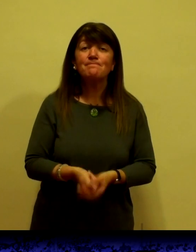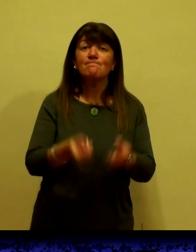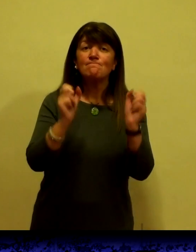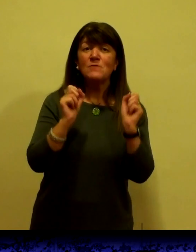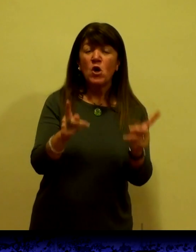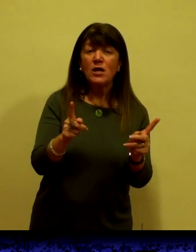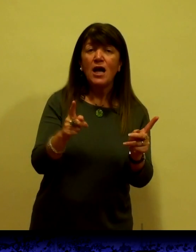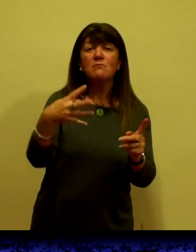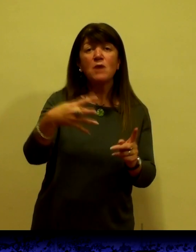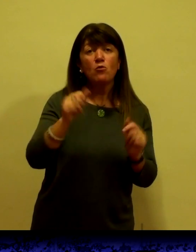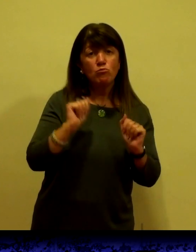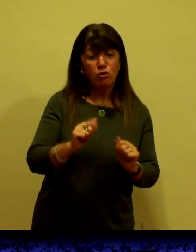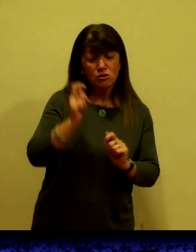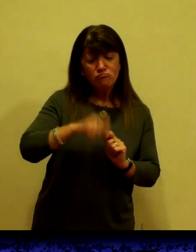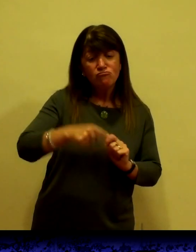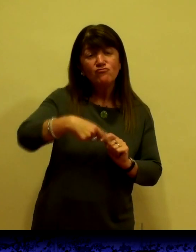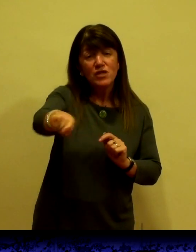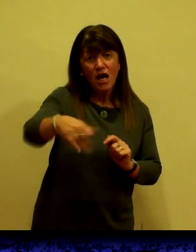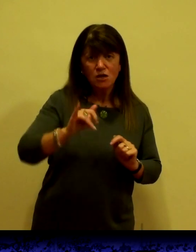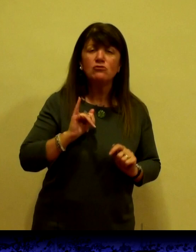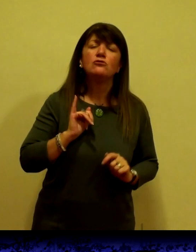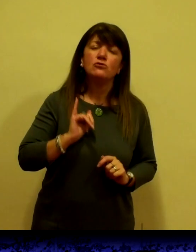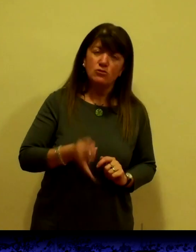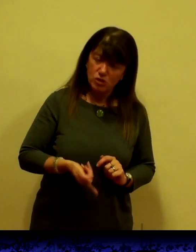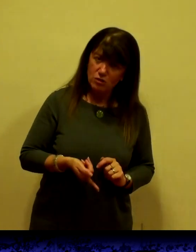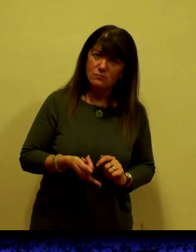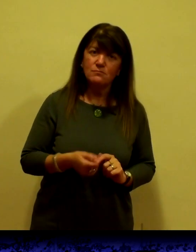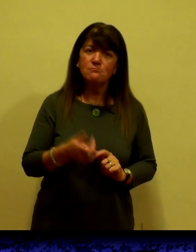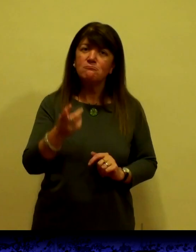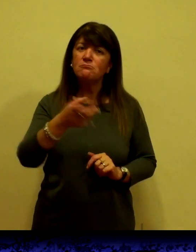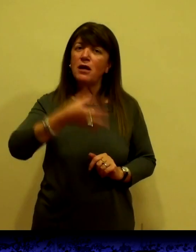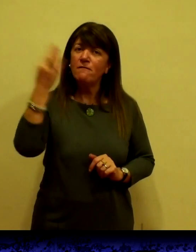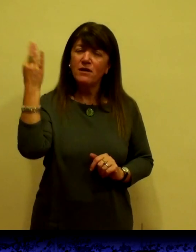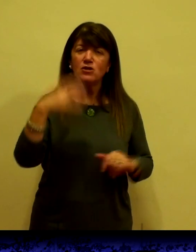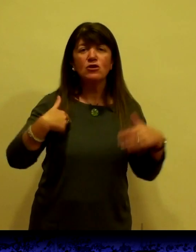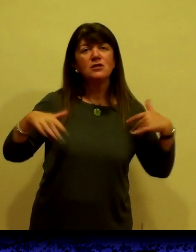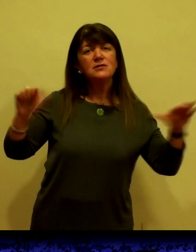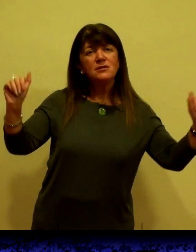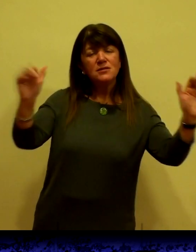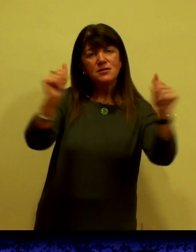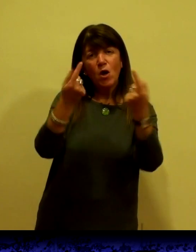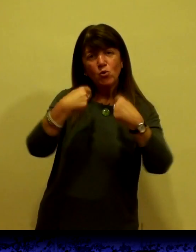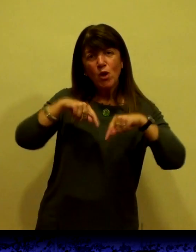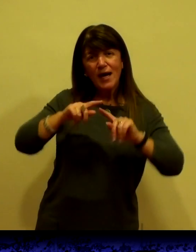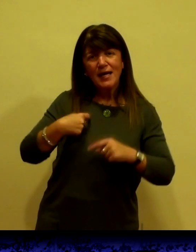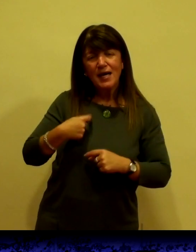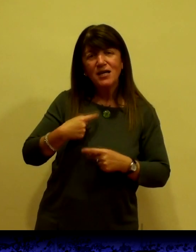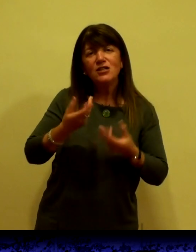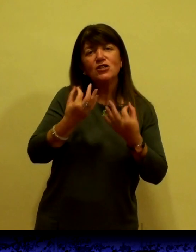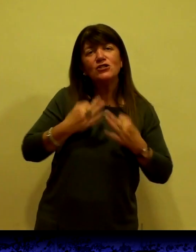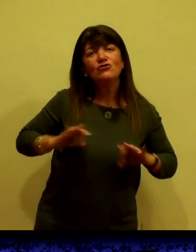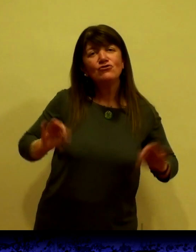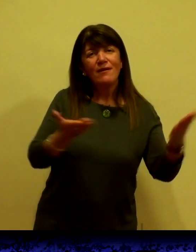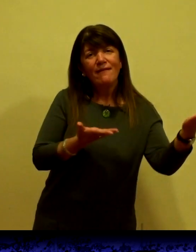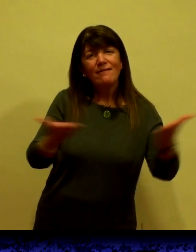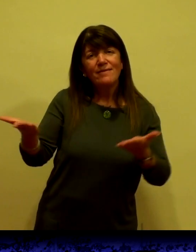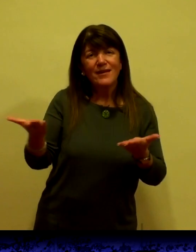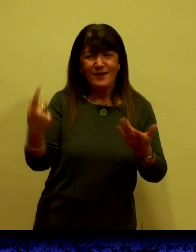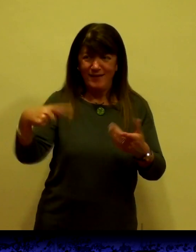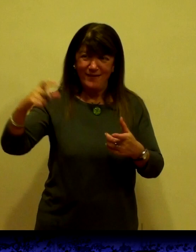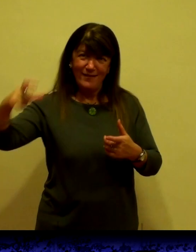Ok, allora Mauro, possiamo partire con le prime domande. Perfetto, allora saluto anch'io le nostre gentilissime ospiti.